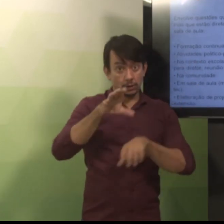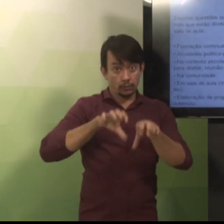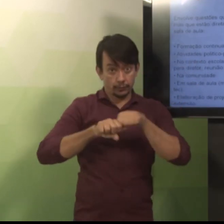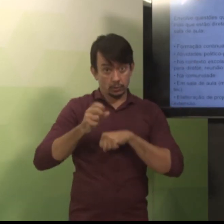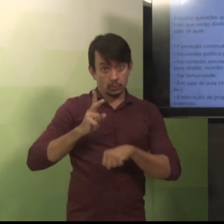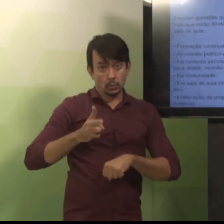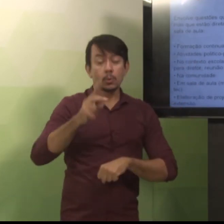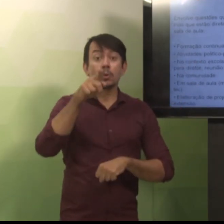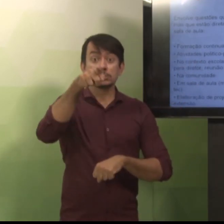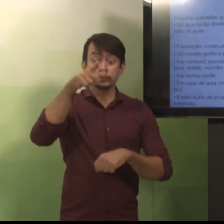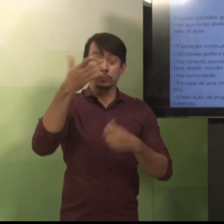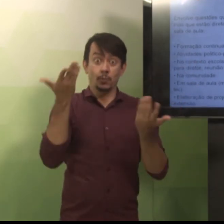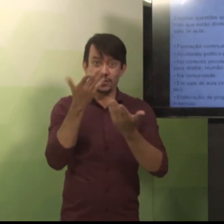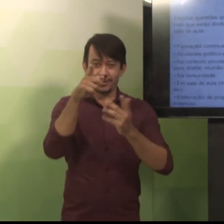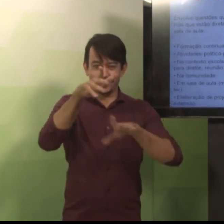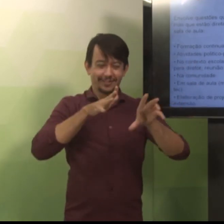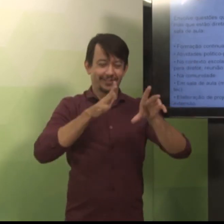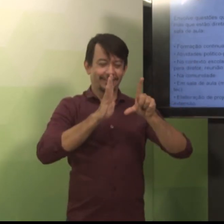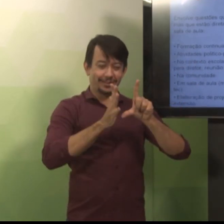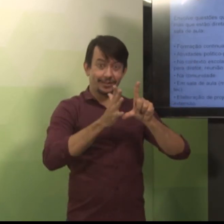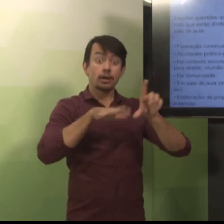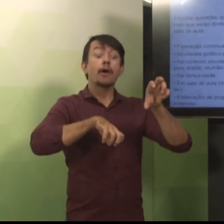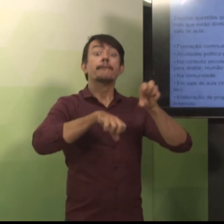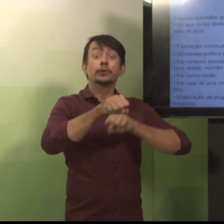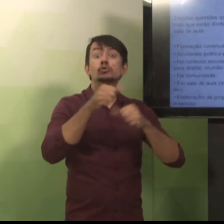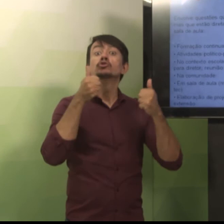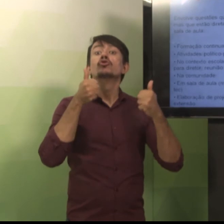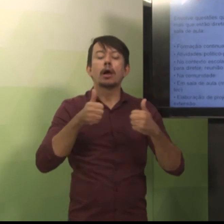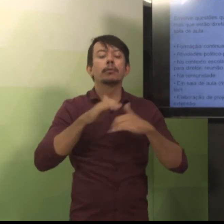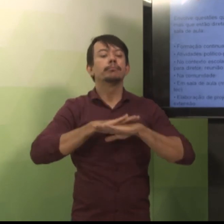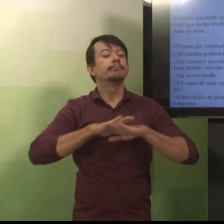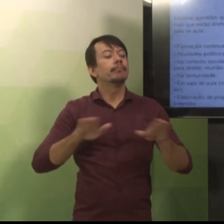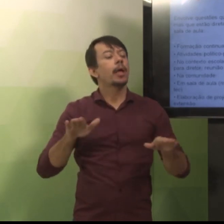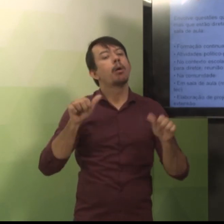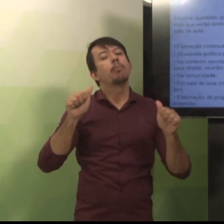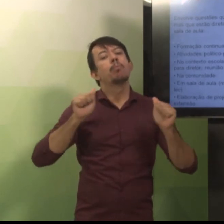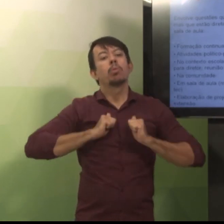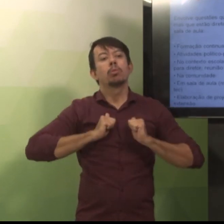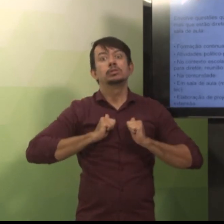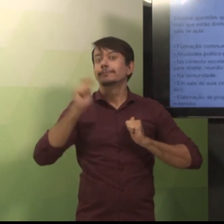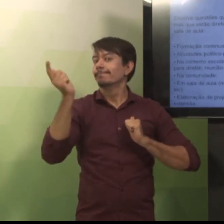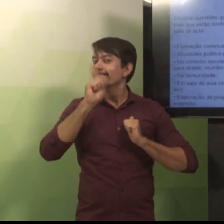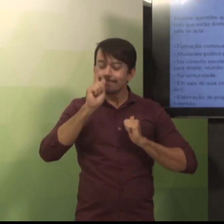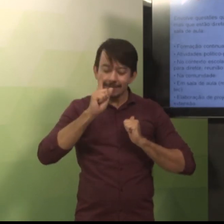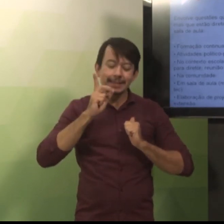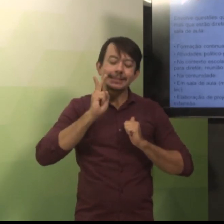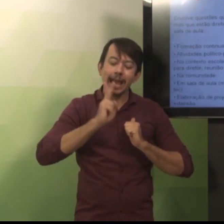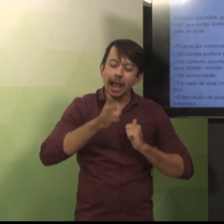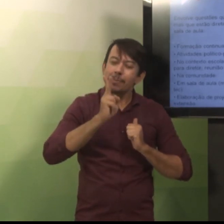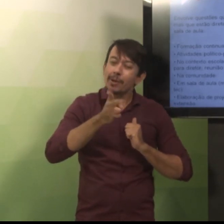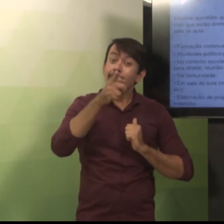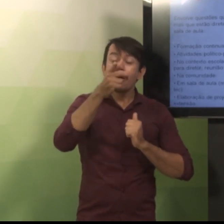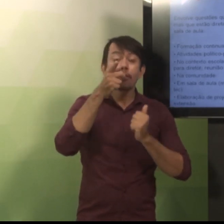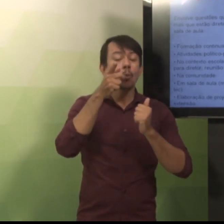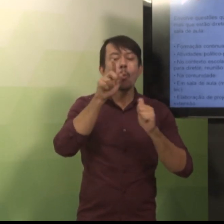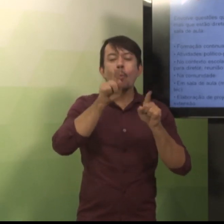formação continuada. Então, você vai se formar em letras libras e ok, acabou? Não. Você